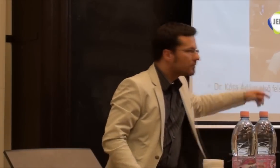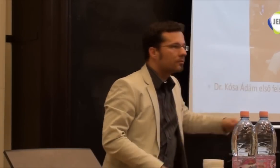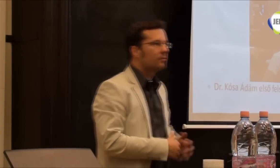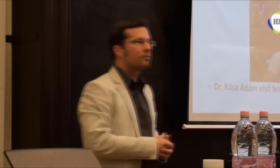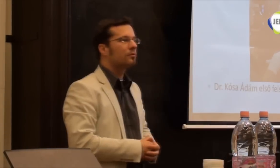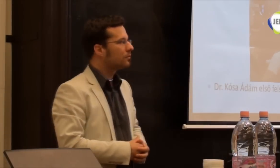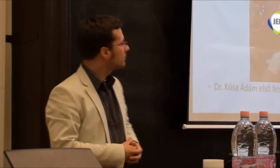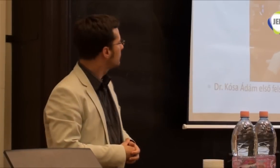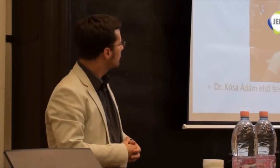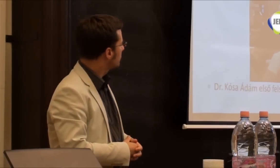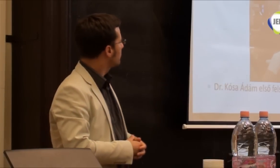képen,